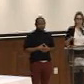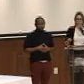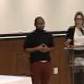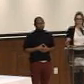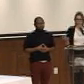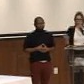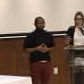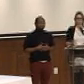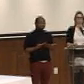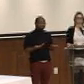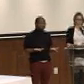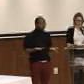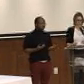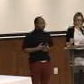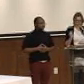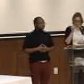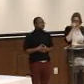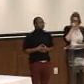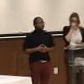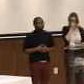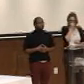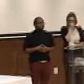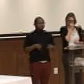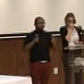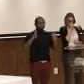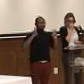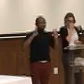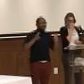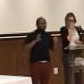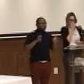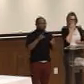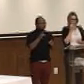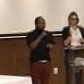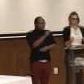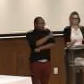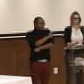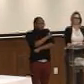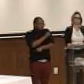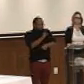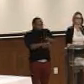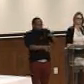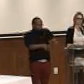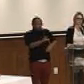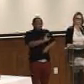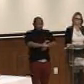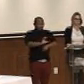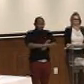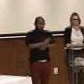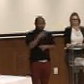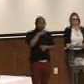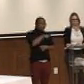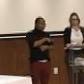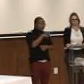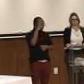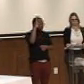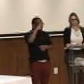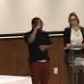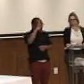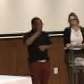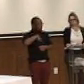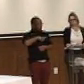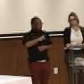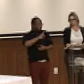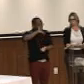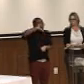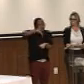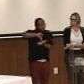Professor Conciani, em relação à evasão dos alunos, o senhor deve lembrar que o nosso campus, ainda